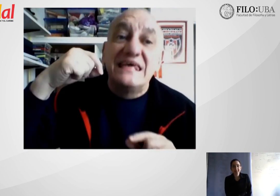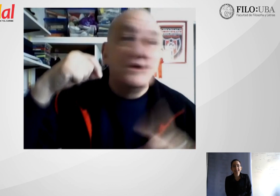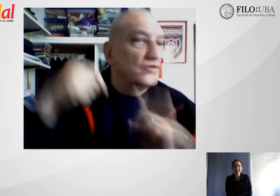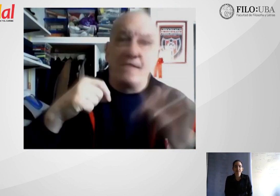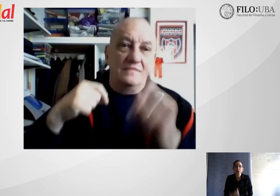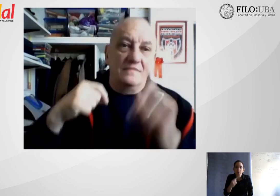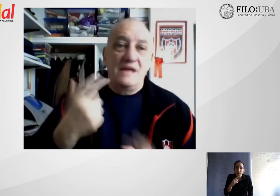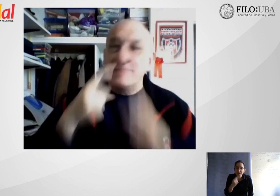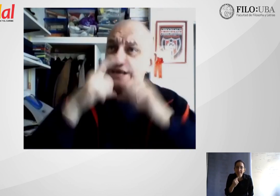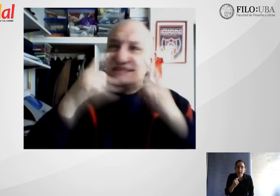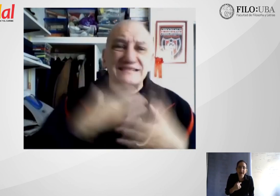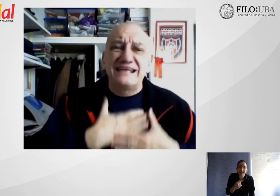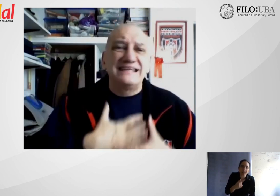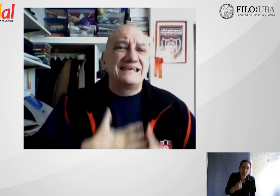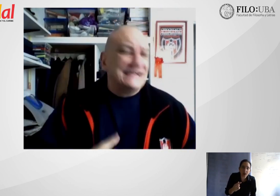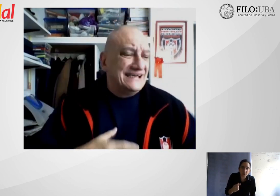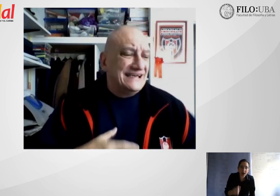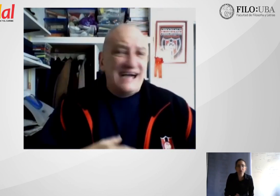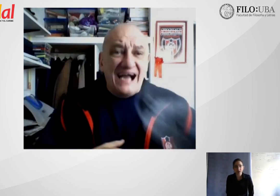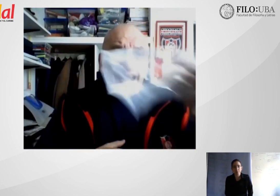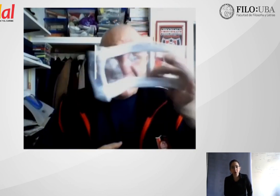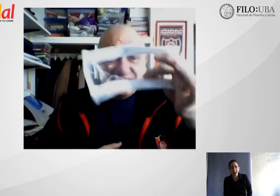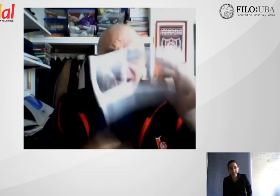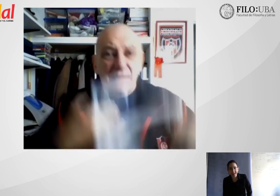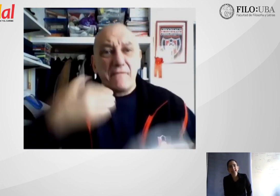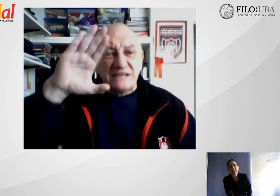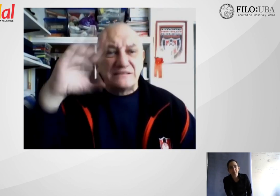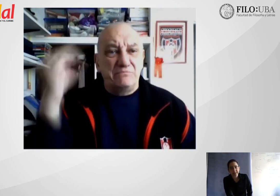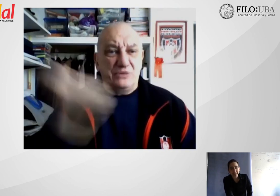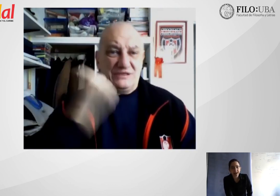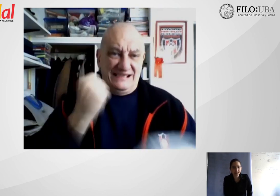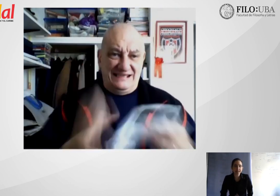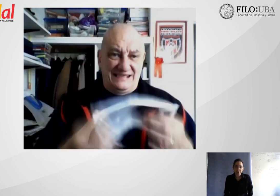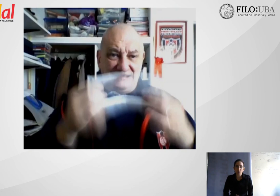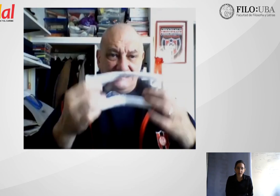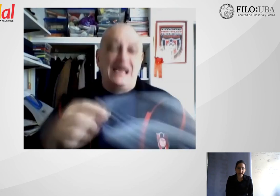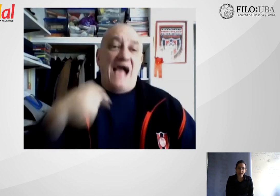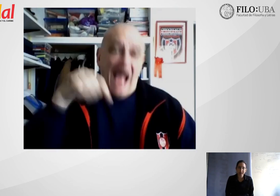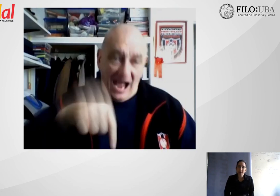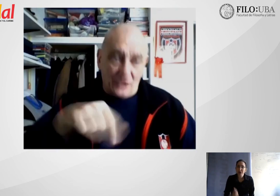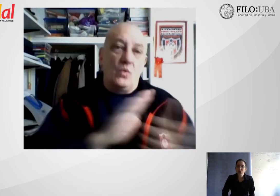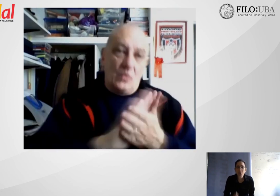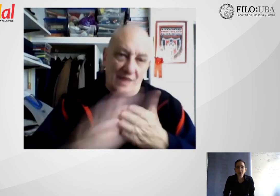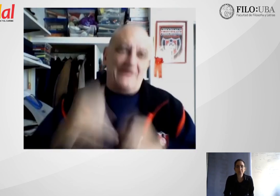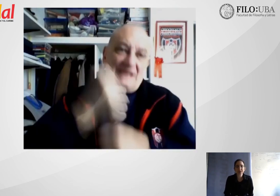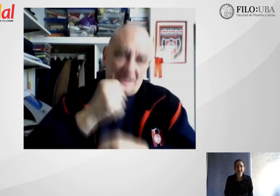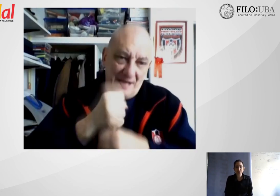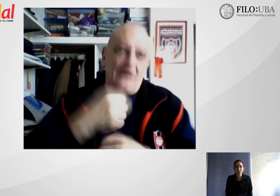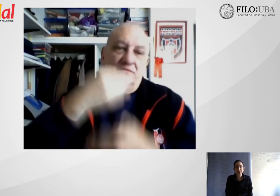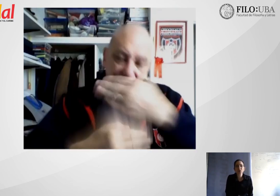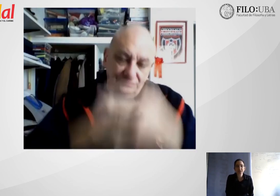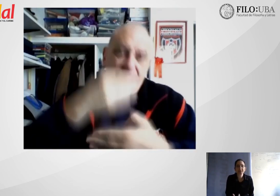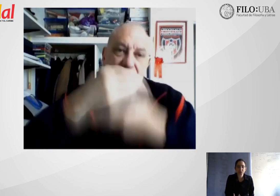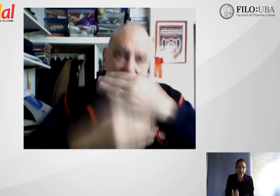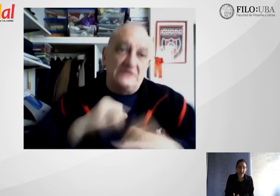mucho más accesible. Yo veo si dice la palabra te duele o algo, se la puedo leer y a partir de ahí comunicarme. Por eso es muy importante